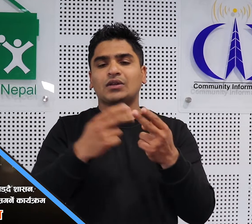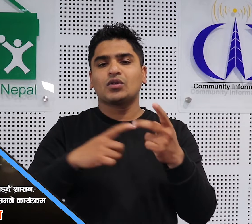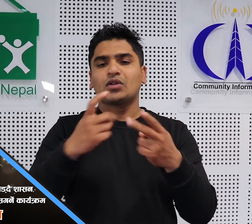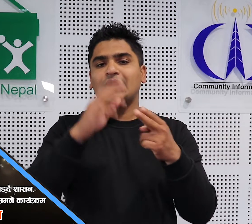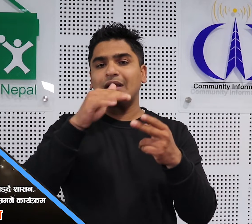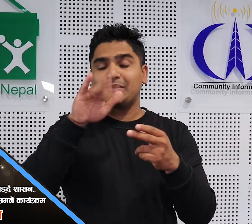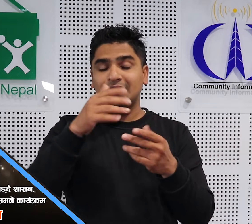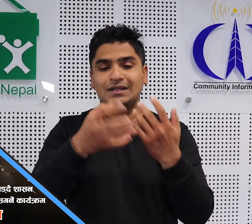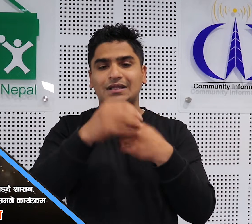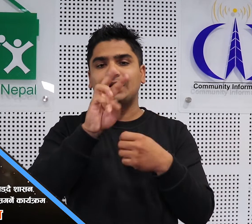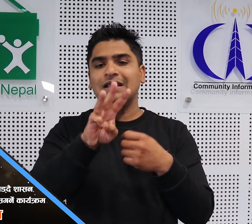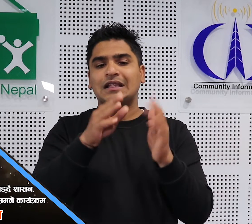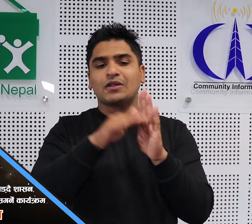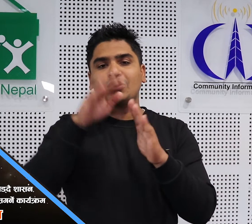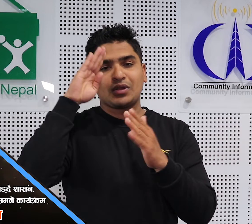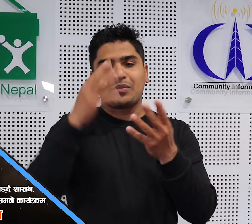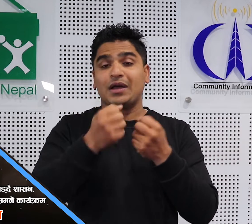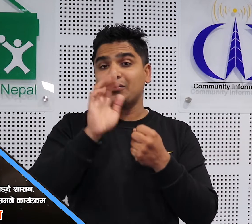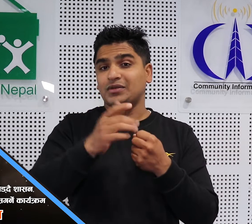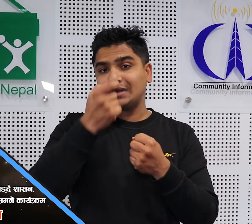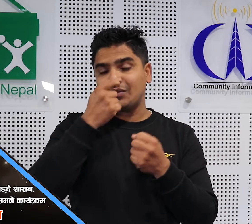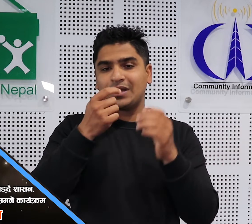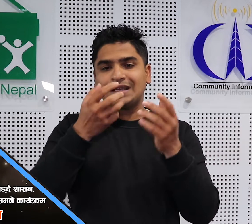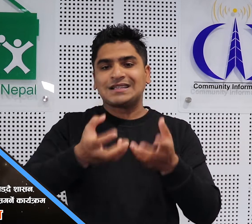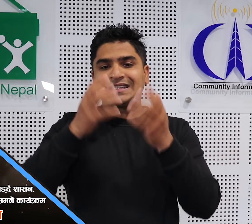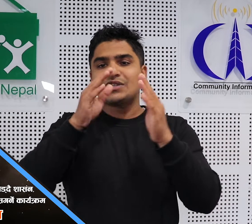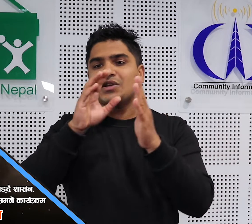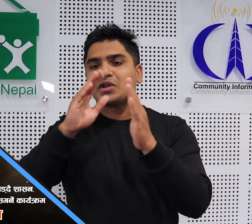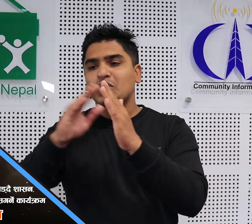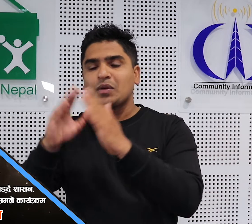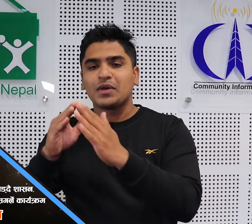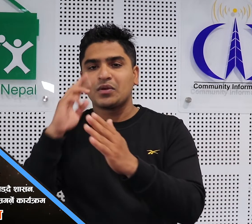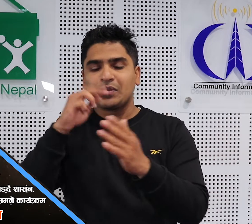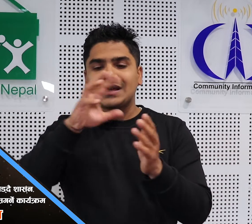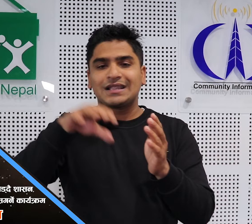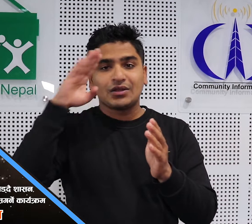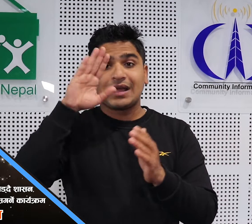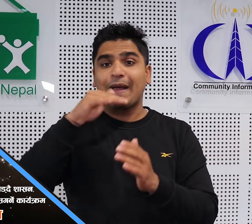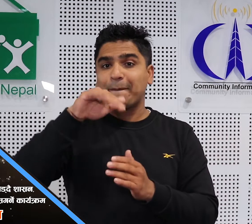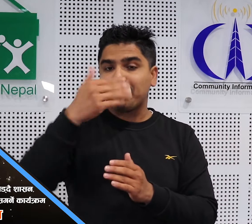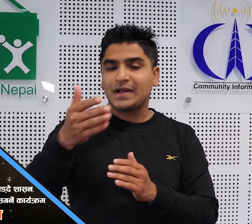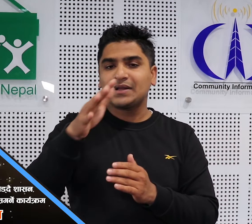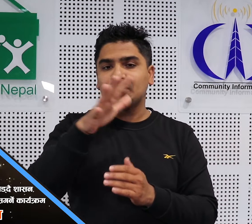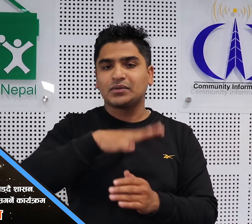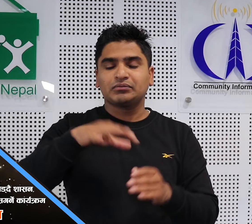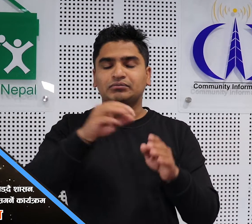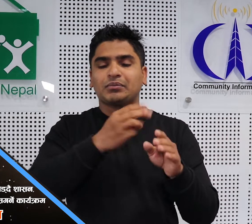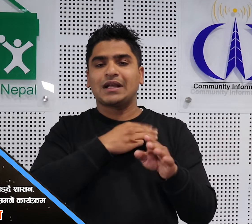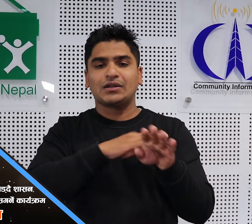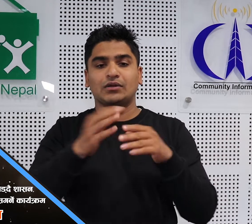तहको सरकार पाएका छन्। गाउँ गाउँमा सिंहदरबारको रूपमा स्थानीय सरकार आएपछि सर्वसाधारण नागरिक उत्साहित